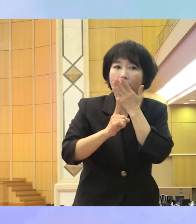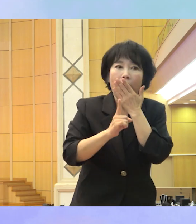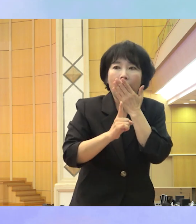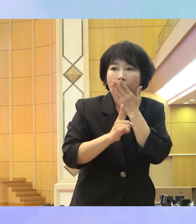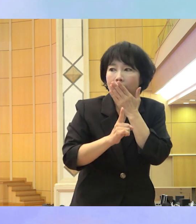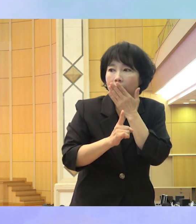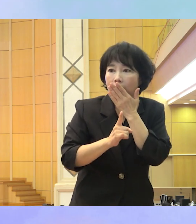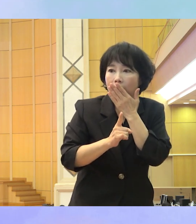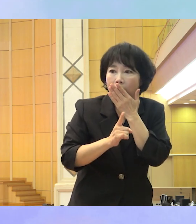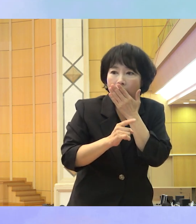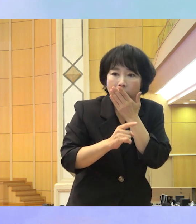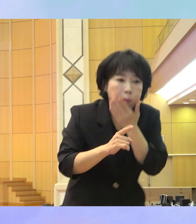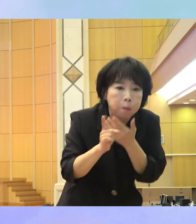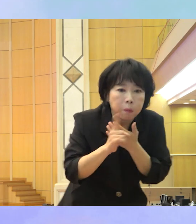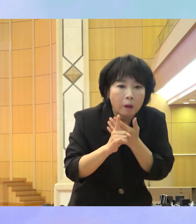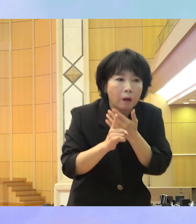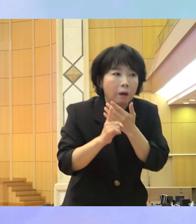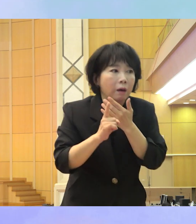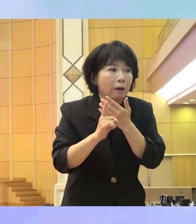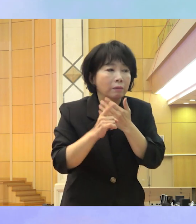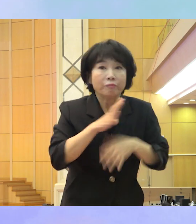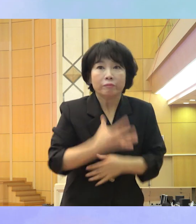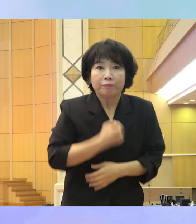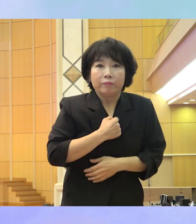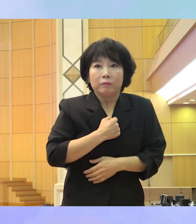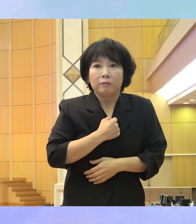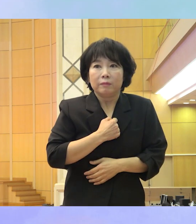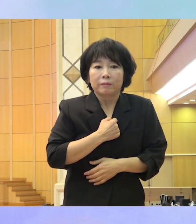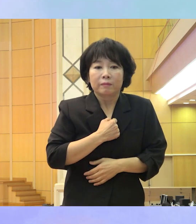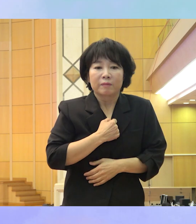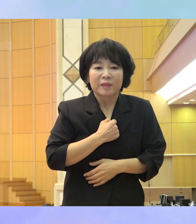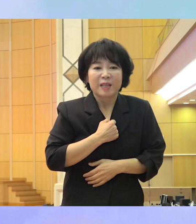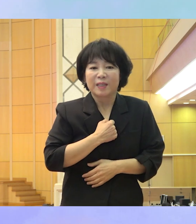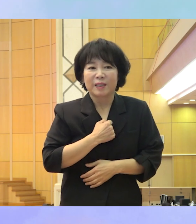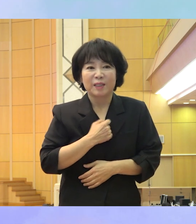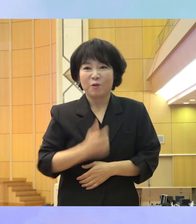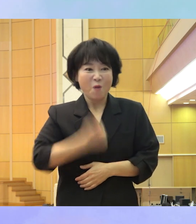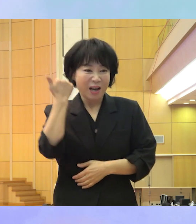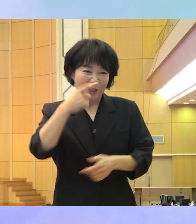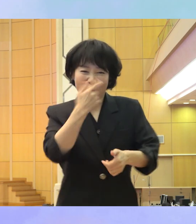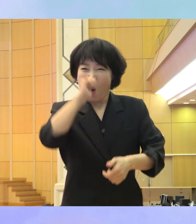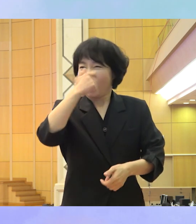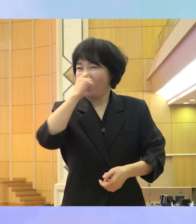그래서 가서 모르긴 모르지만 성경에 그렇게 기록되진 않지만 코를 비틀었어요.